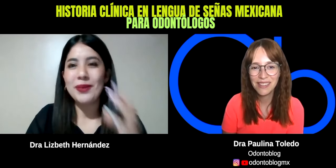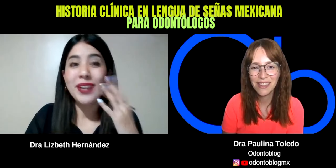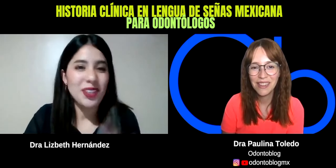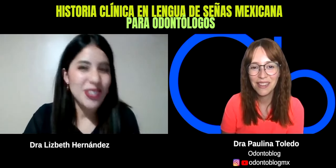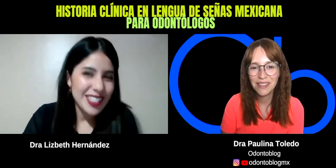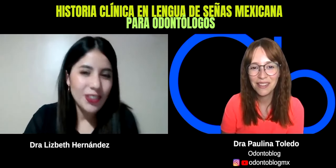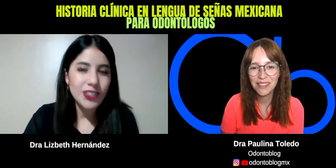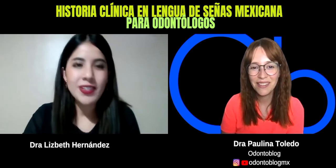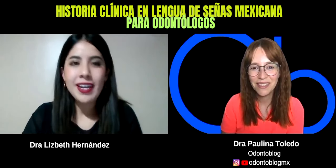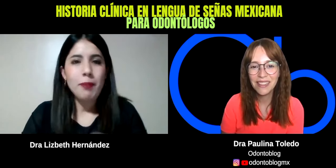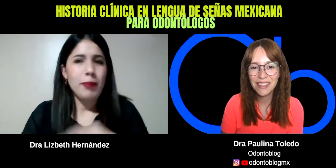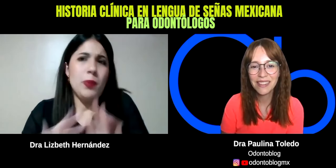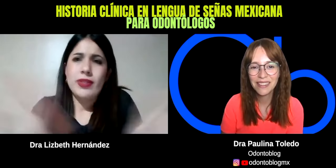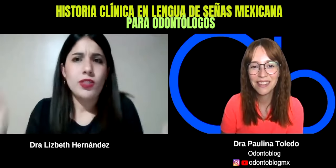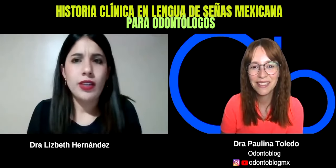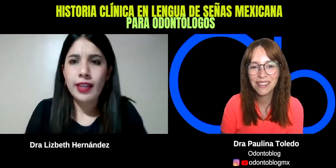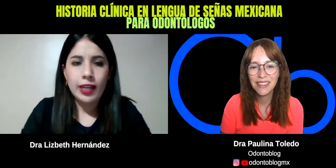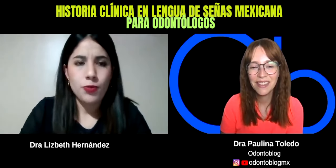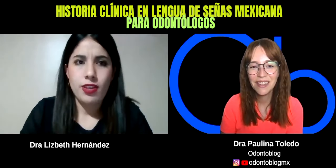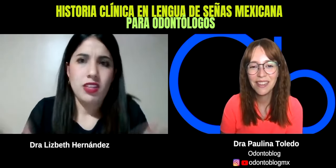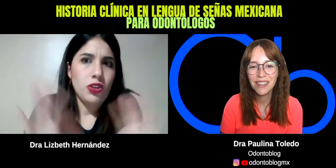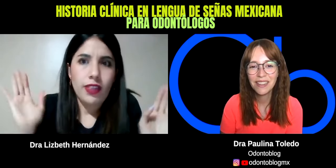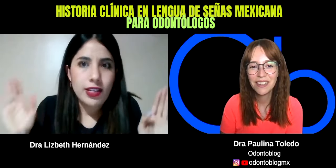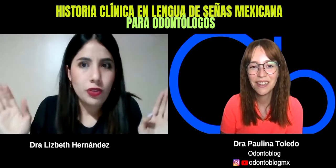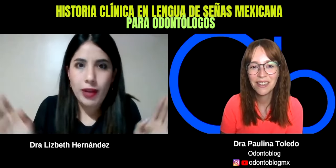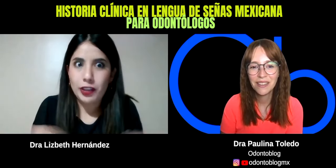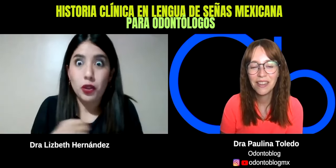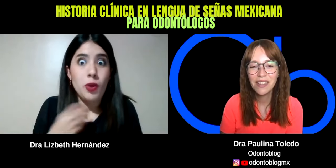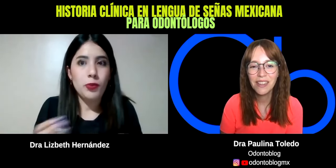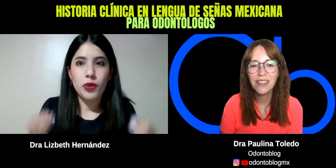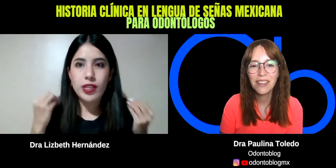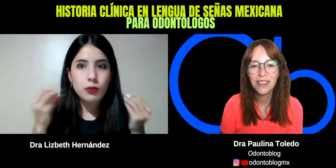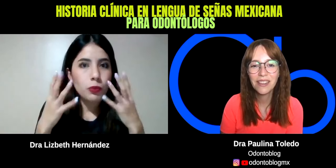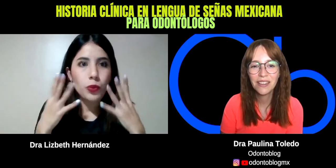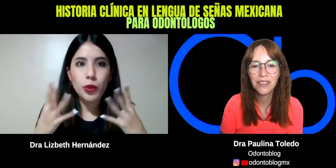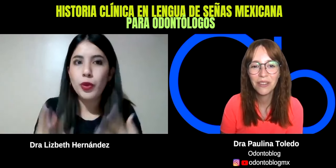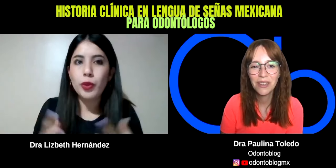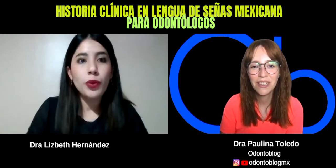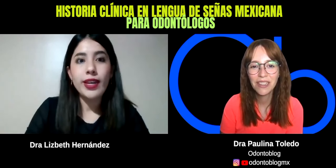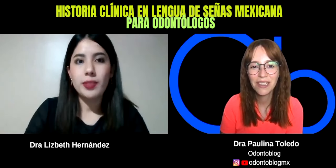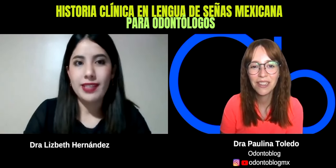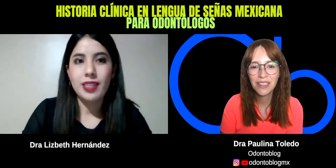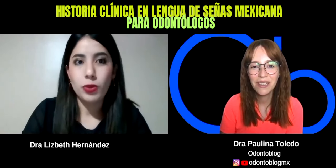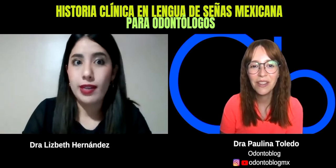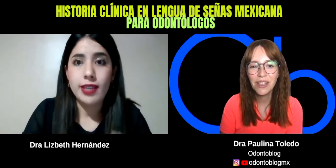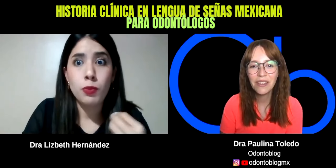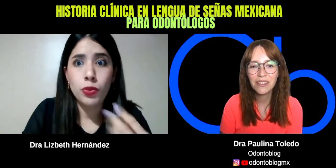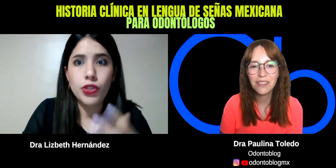gesto chistoso. Pero, pues, eso en la comunidad sorda es normal. Todo el mundo es muy, muy, muy expresivo. Utilizan mucho la